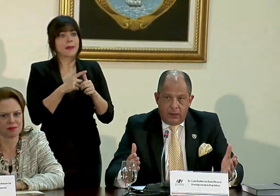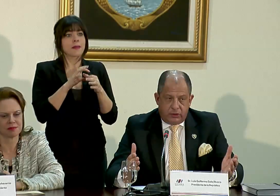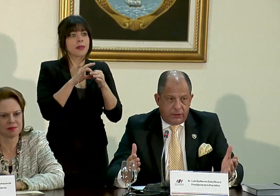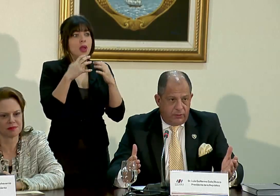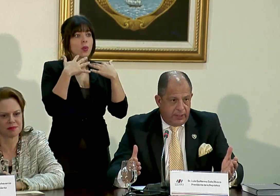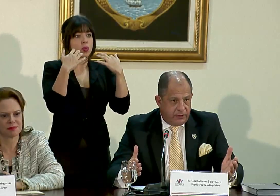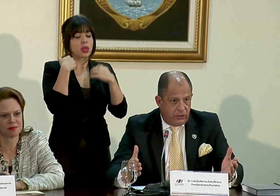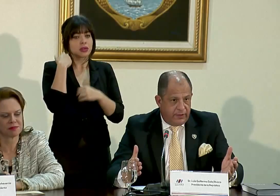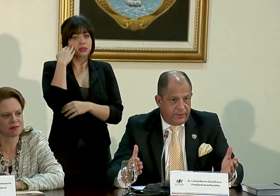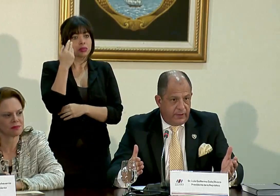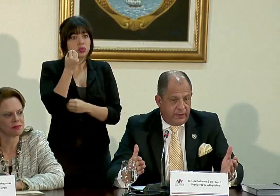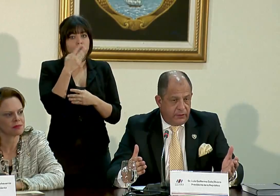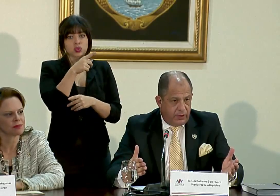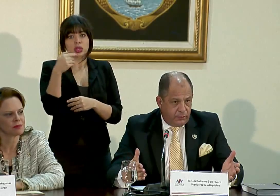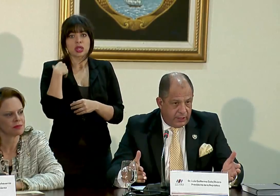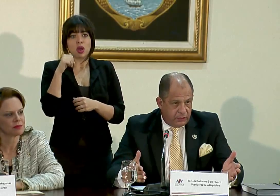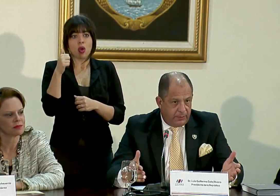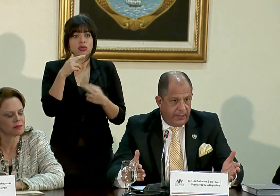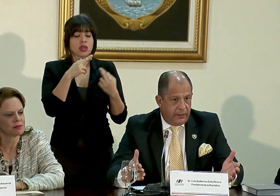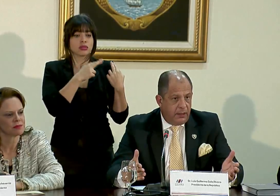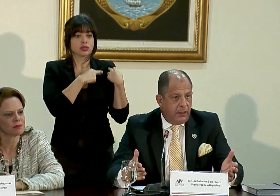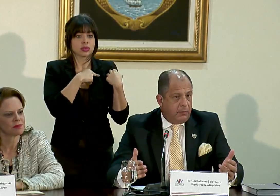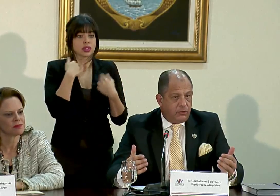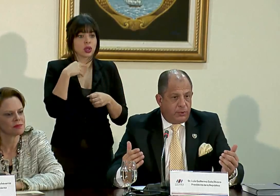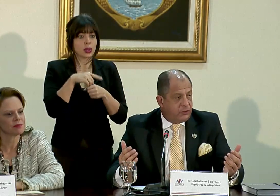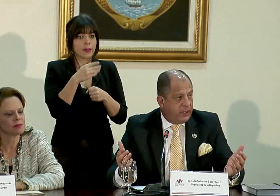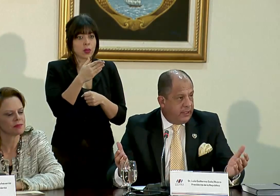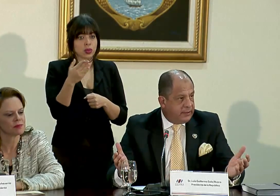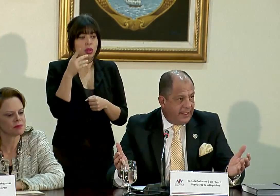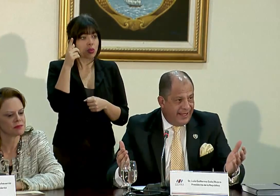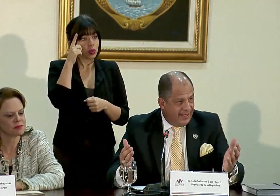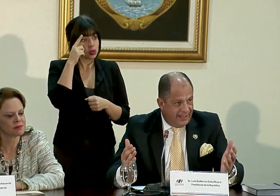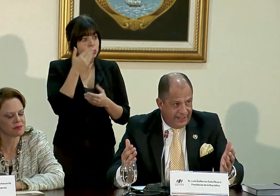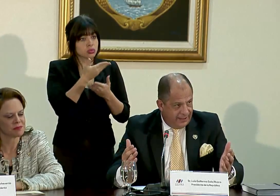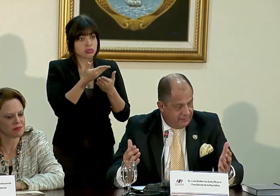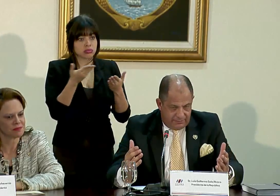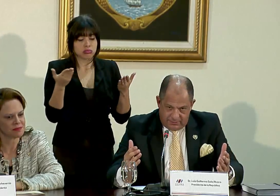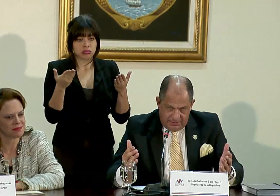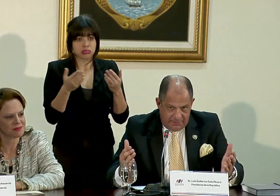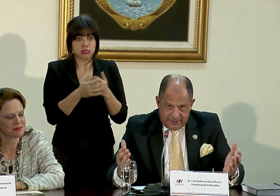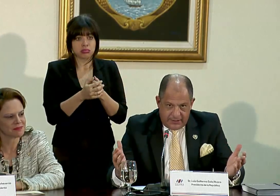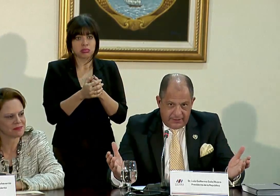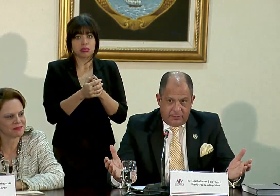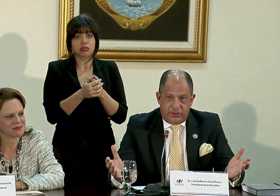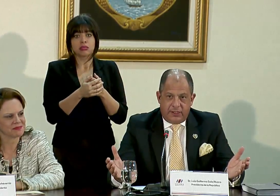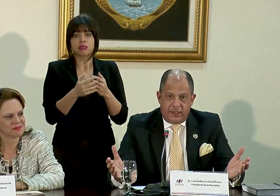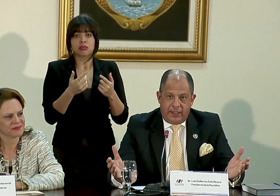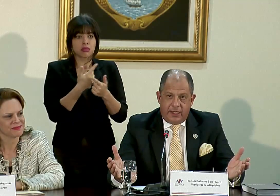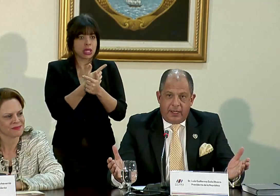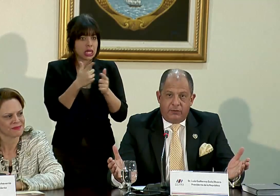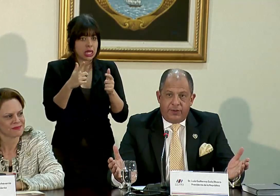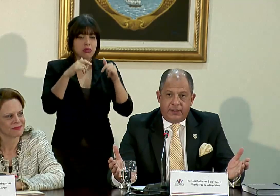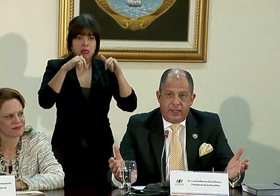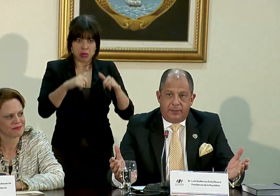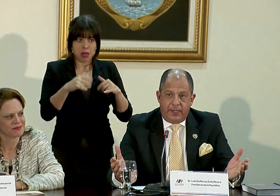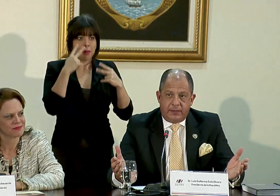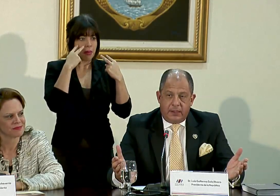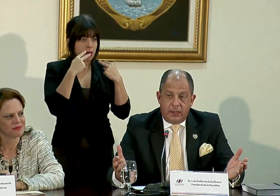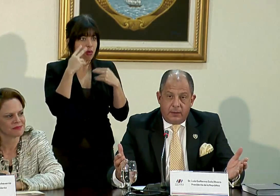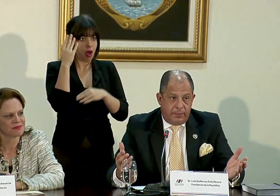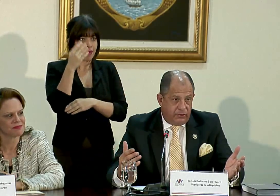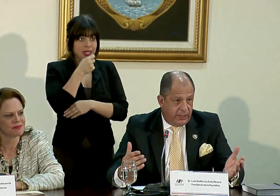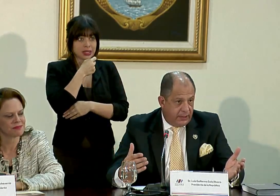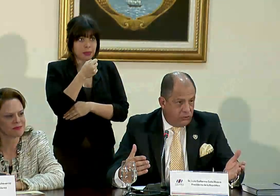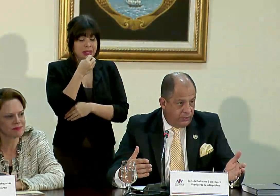otras obligaciones, el señor diputado también, por supuesto que están invitadísimos a que se queden a la conferencia de